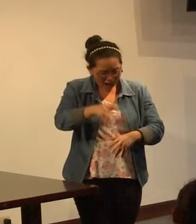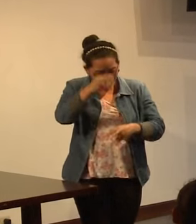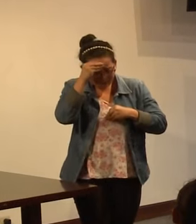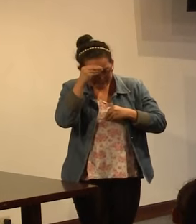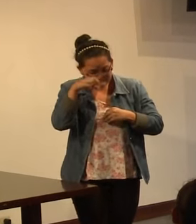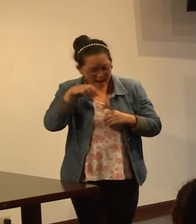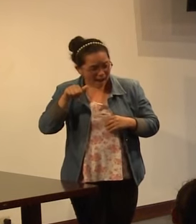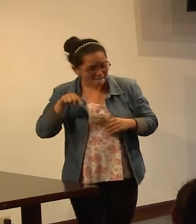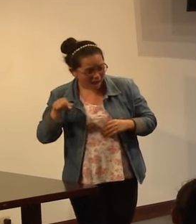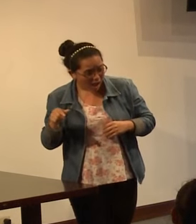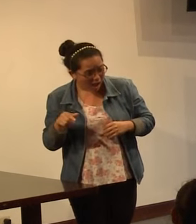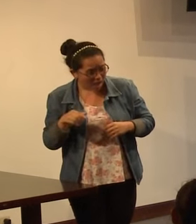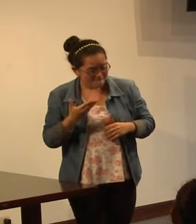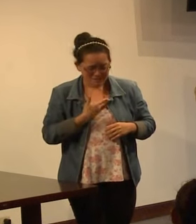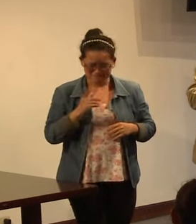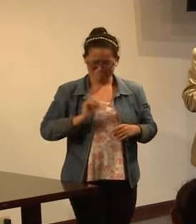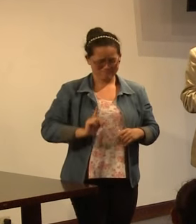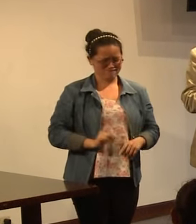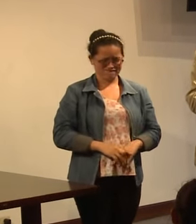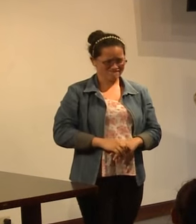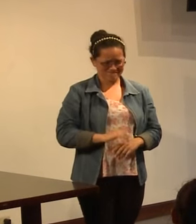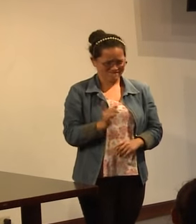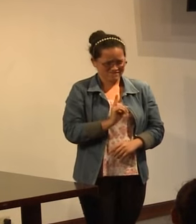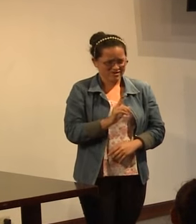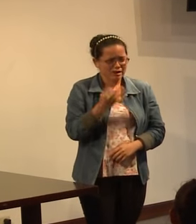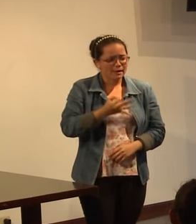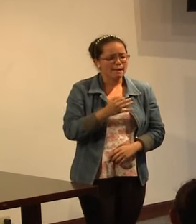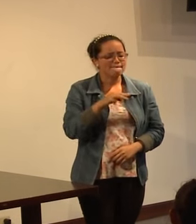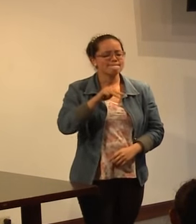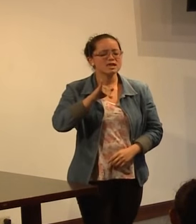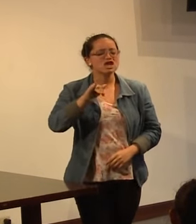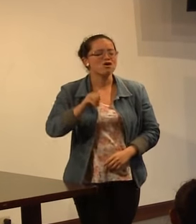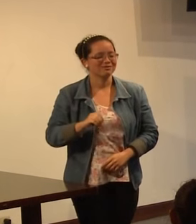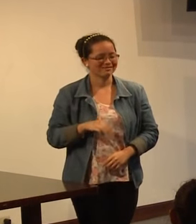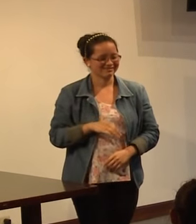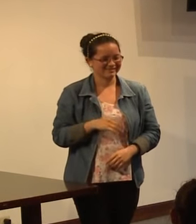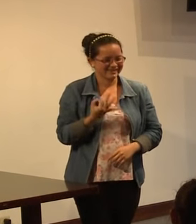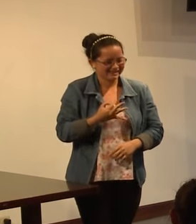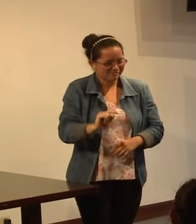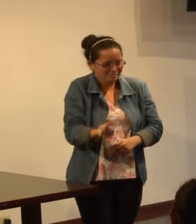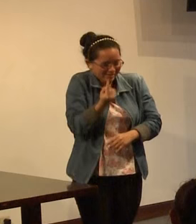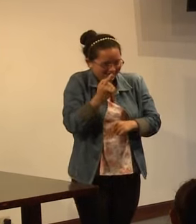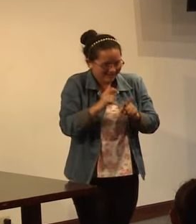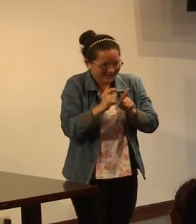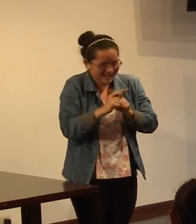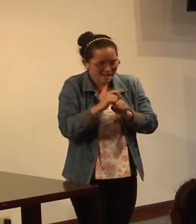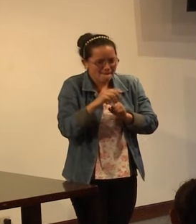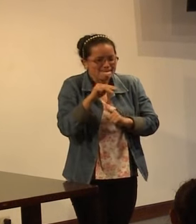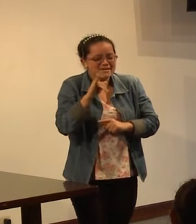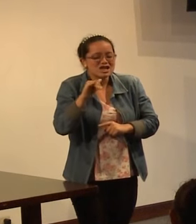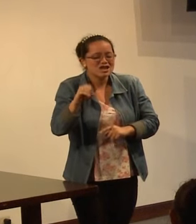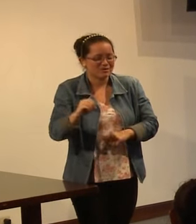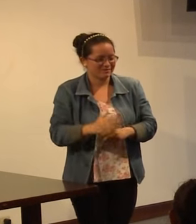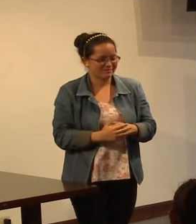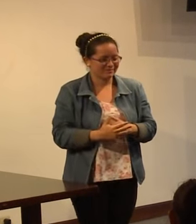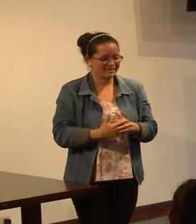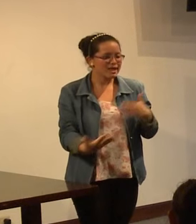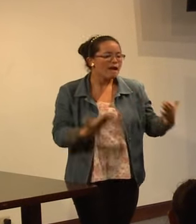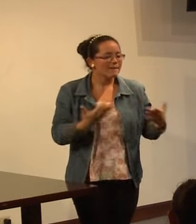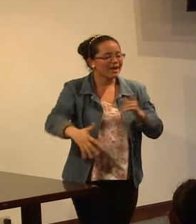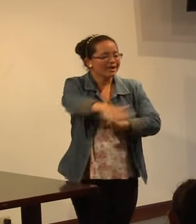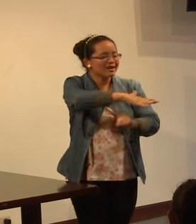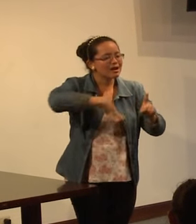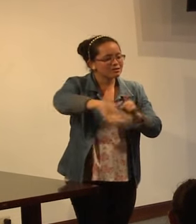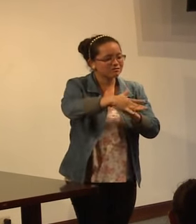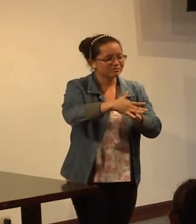mío. Ese mío, eso dice un niño de primera. Pero lo hace porque está metido en un entorno que le hace